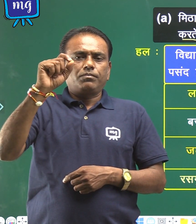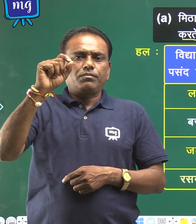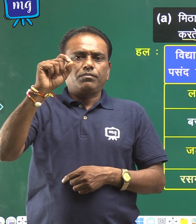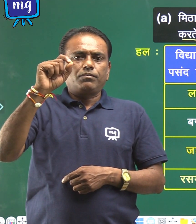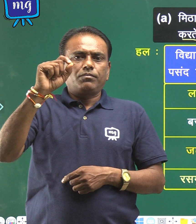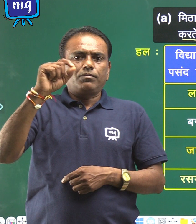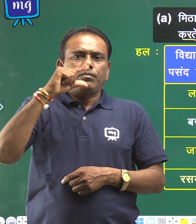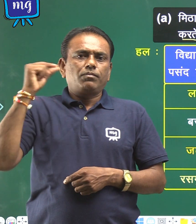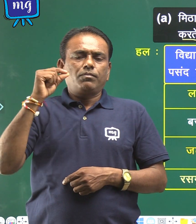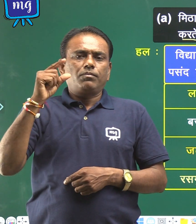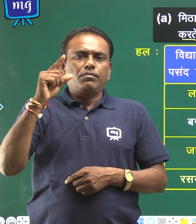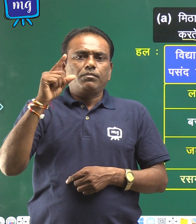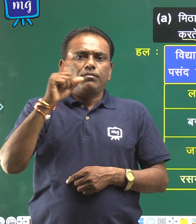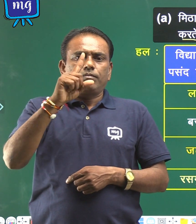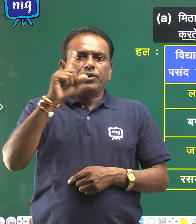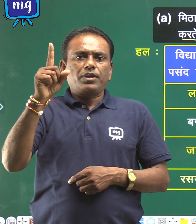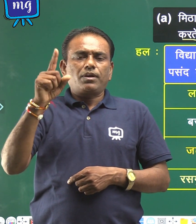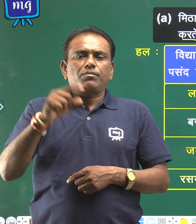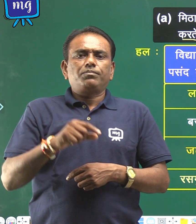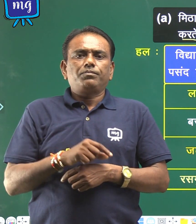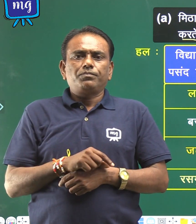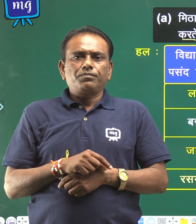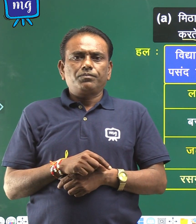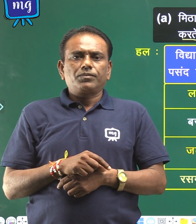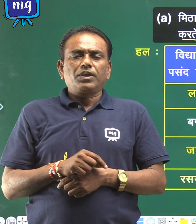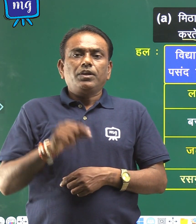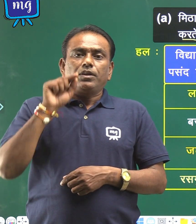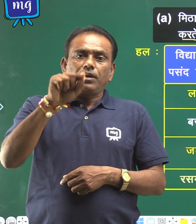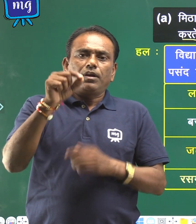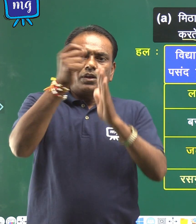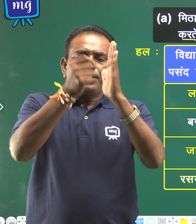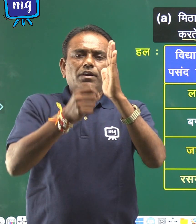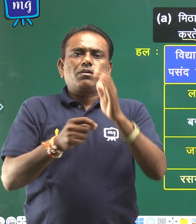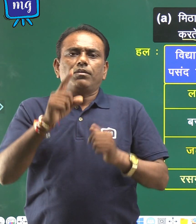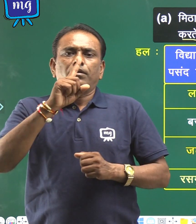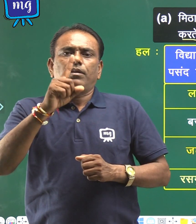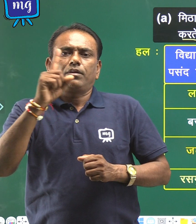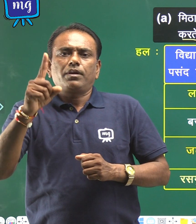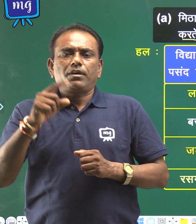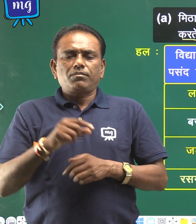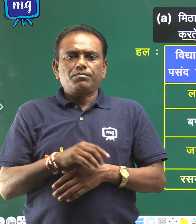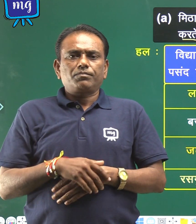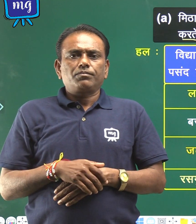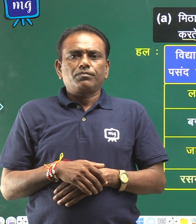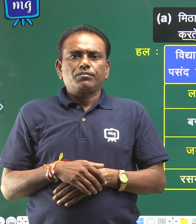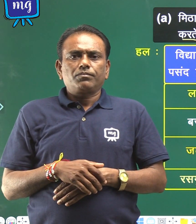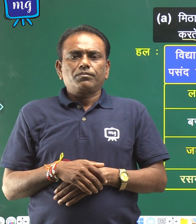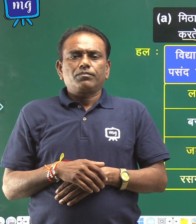10 और 1 11। यहाँ लिखेंगे 11।